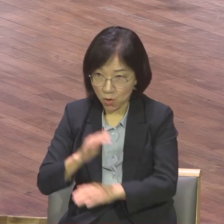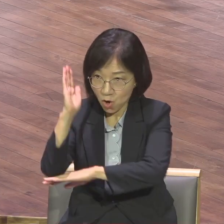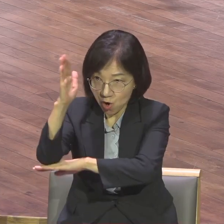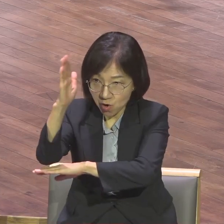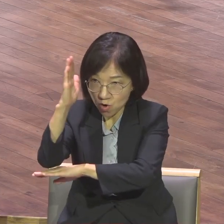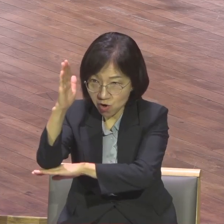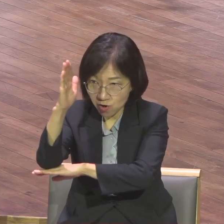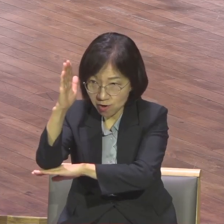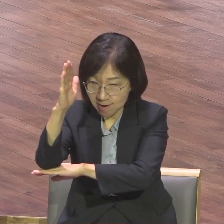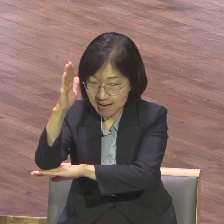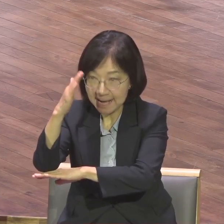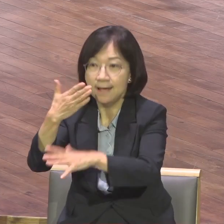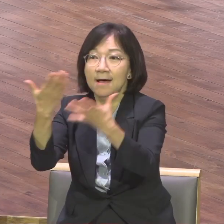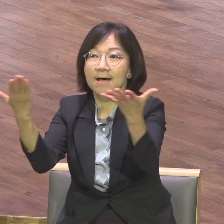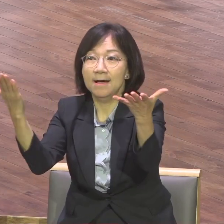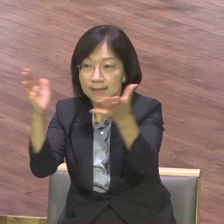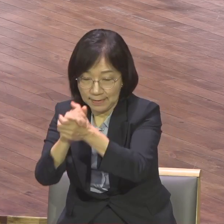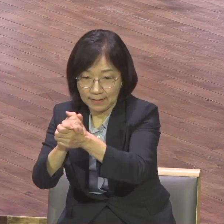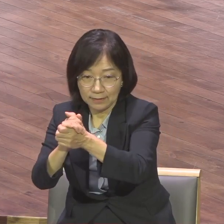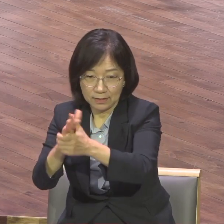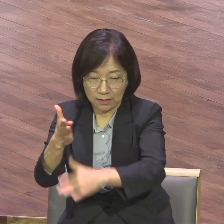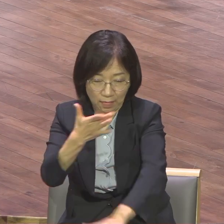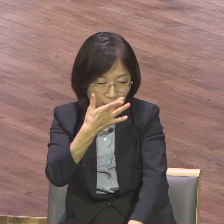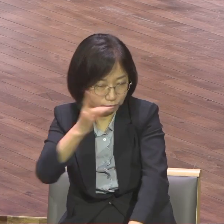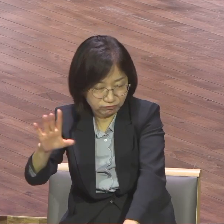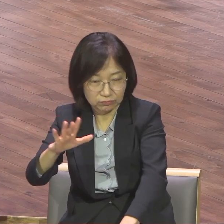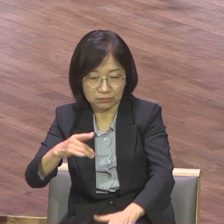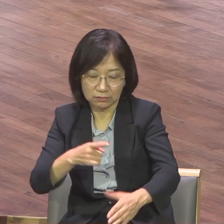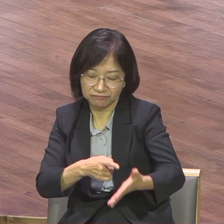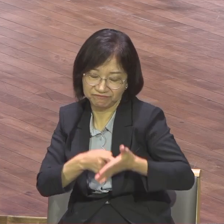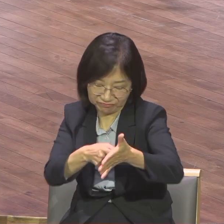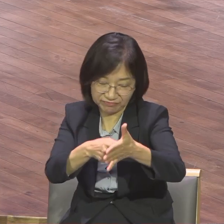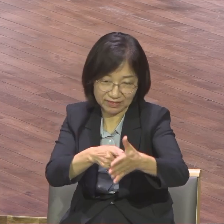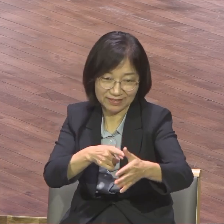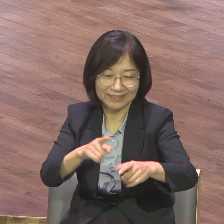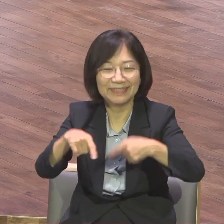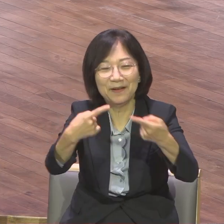말씀이 떨어지면 그 말씀 붙잡고 무조건 뭐요? 직진해야 되죠.